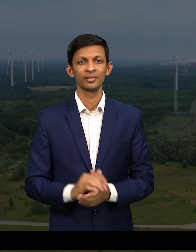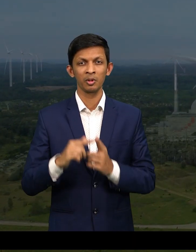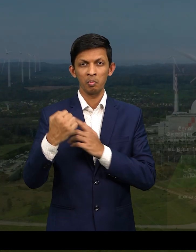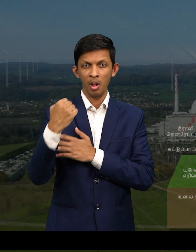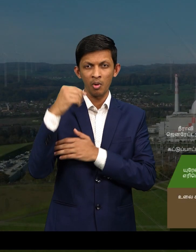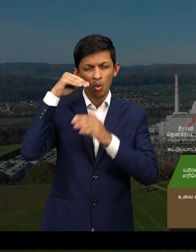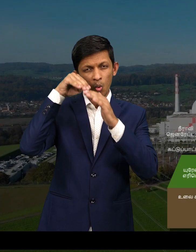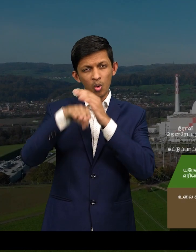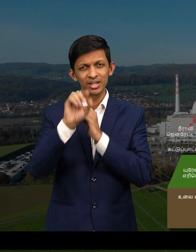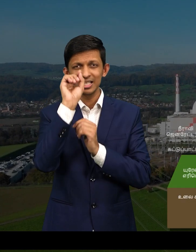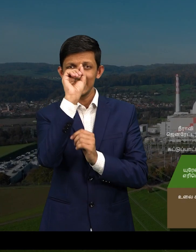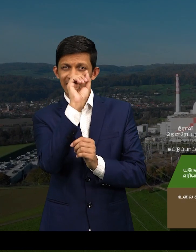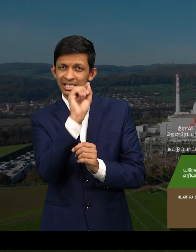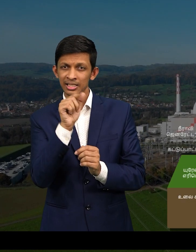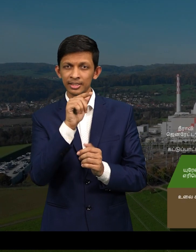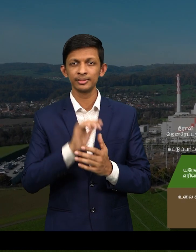அணு ஆற்றல்.